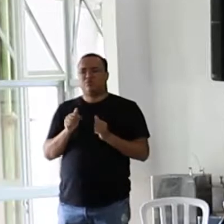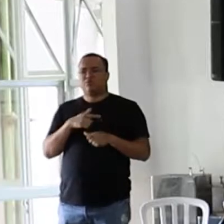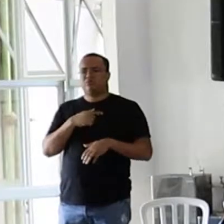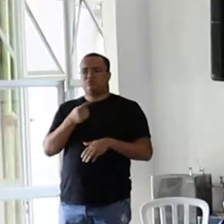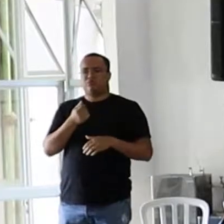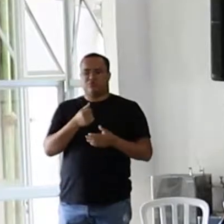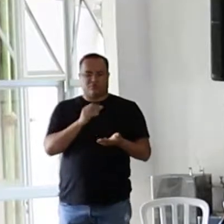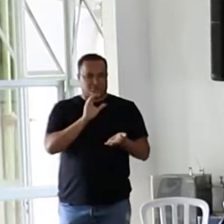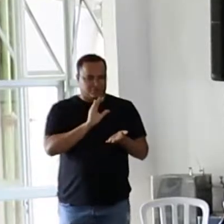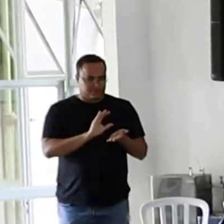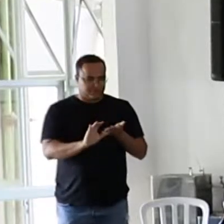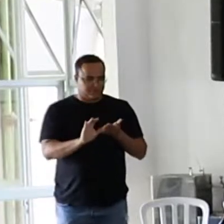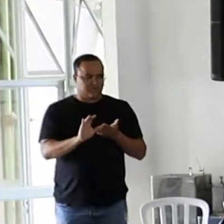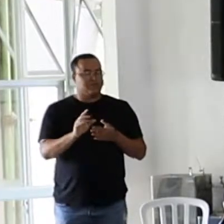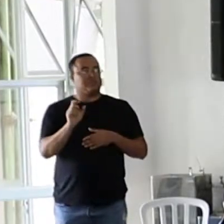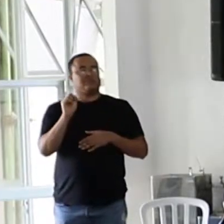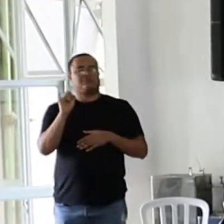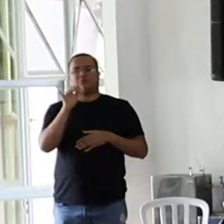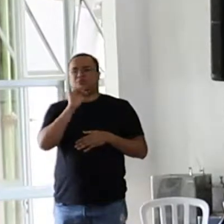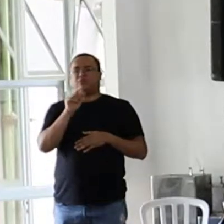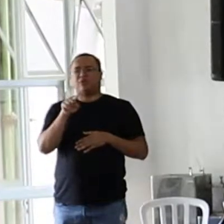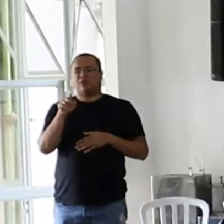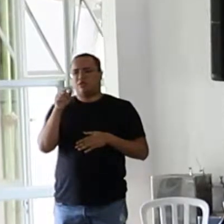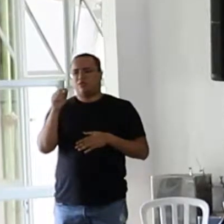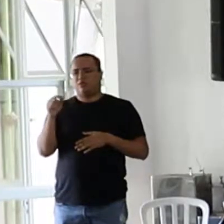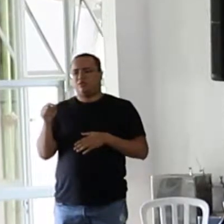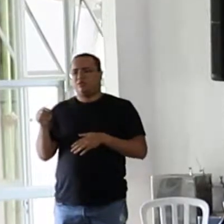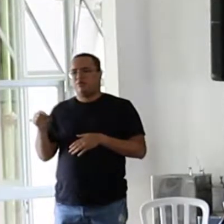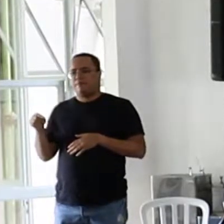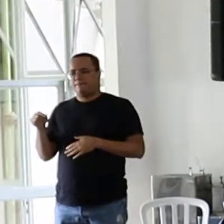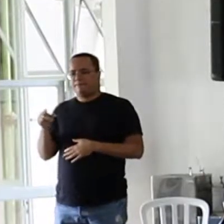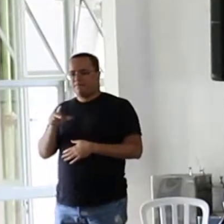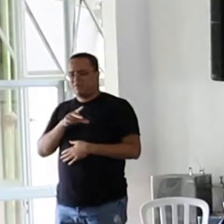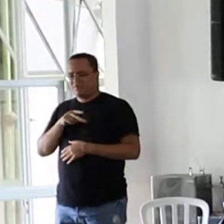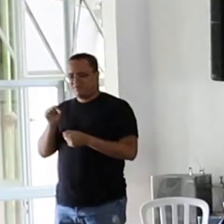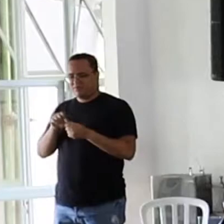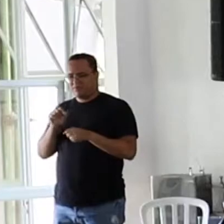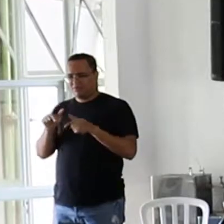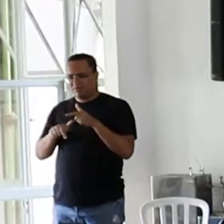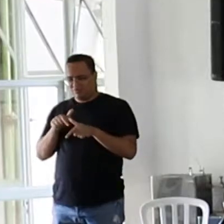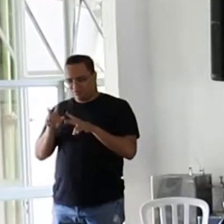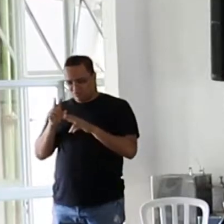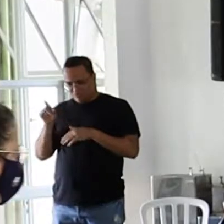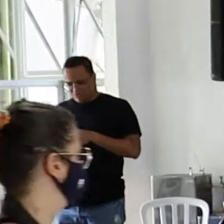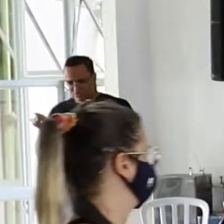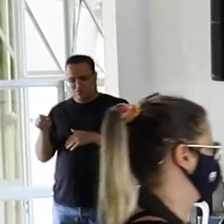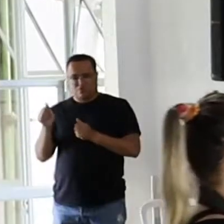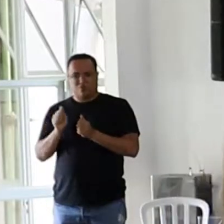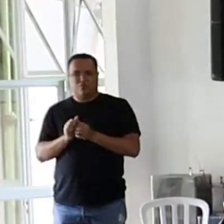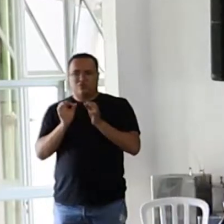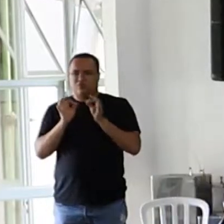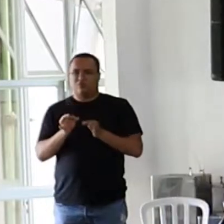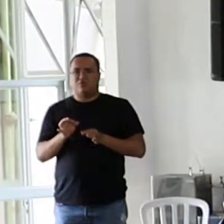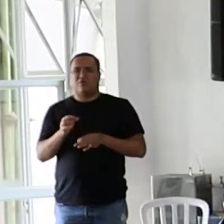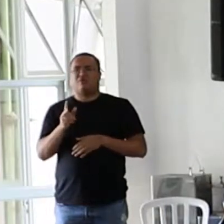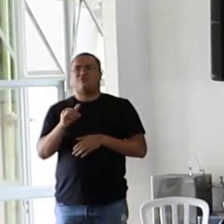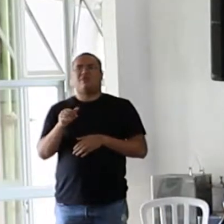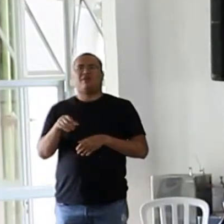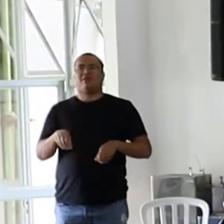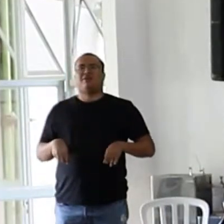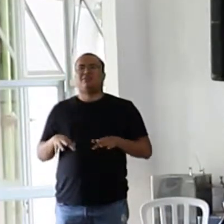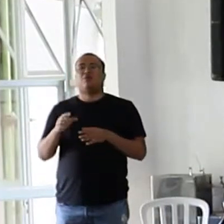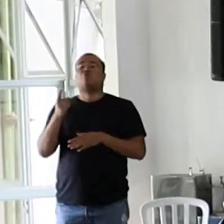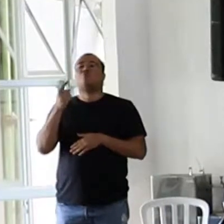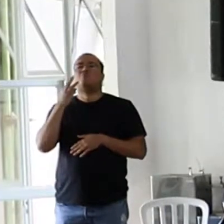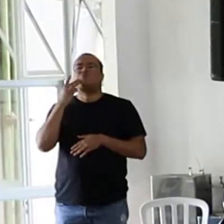fazer um movimento como esse Com certeza não gastaria menos de um milhão de reais ou seja então a gente percebe o quanto está